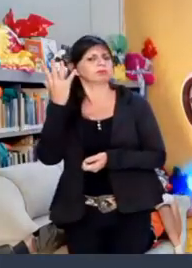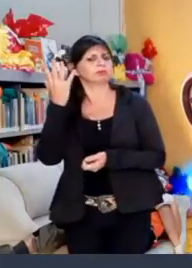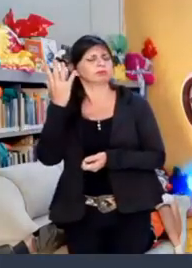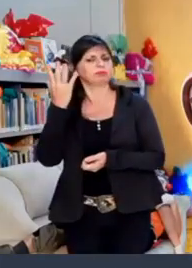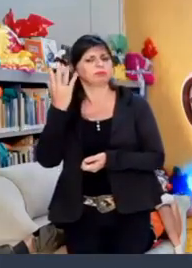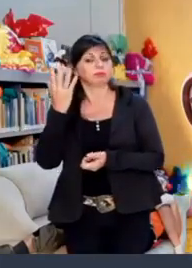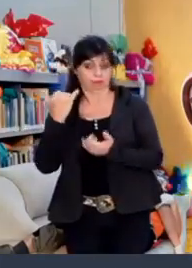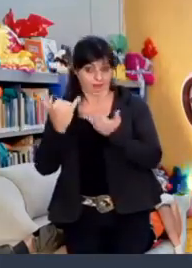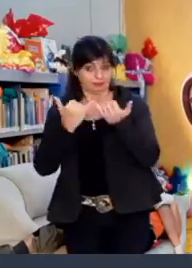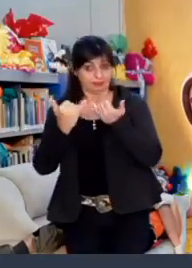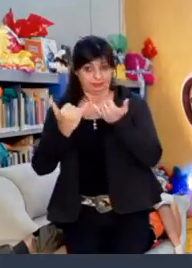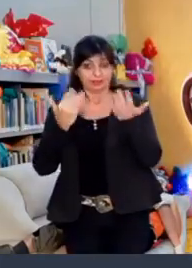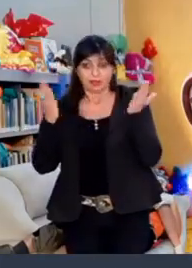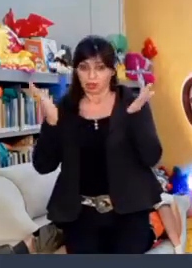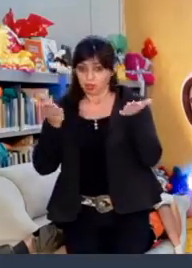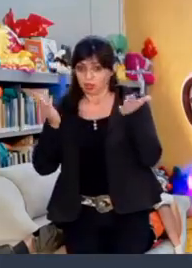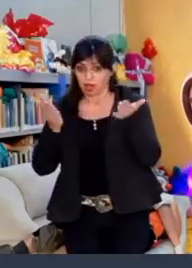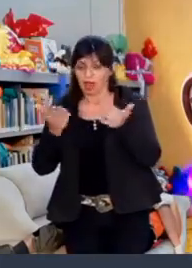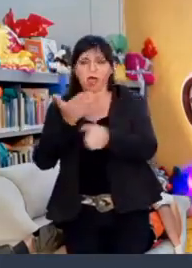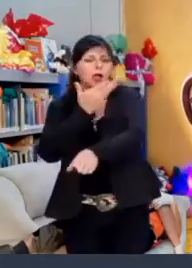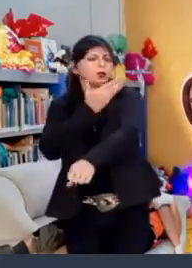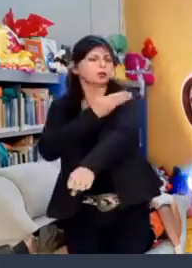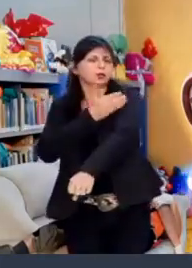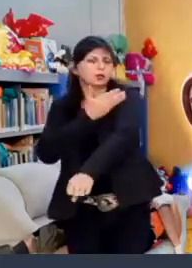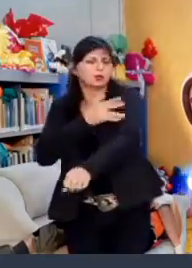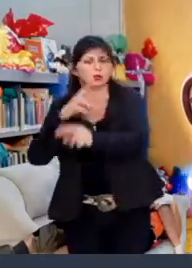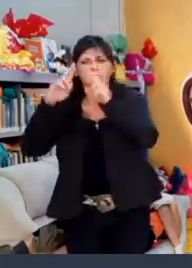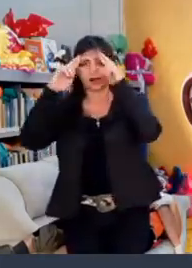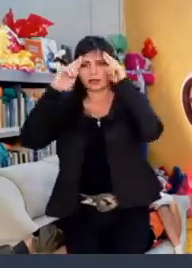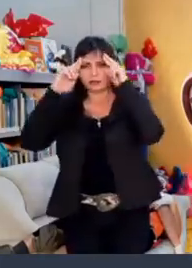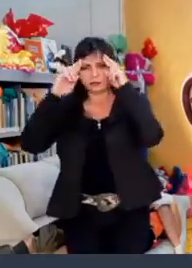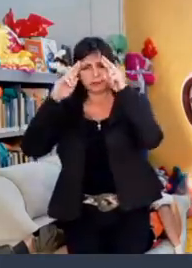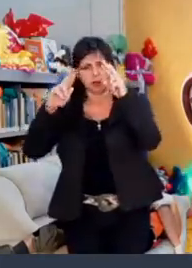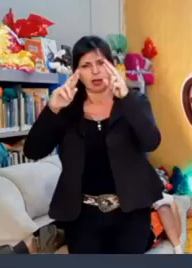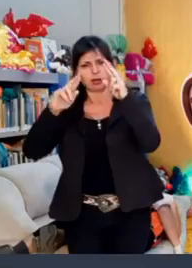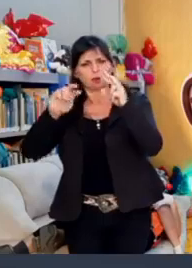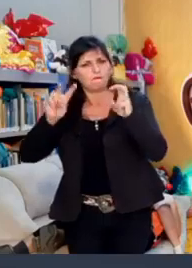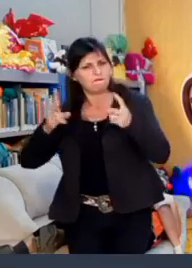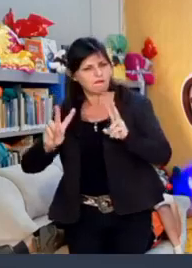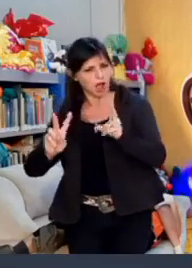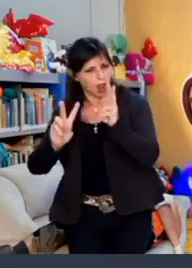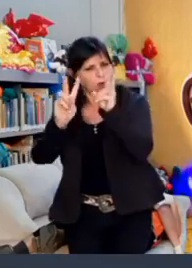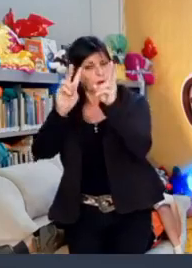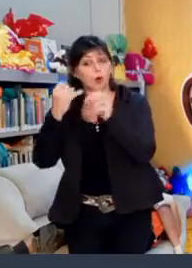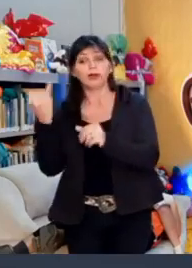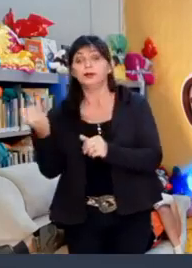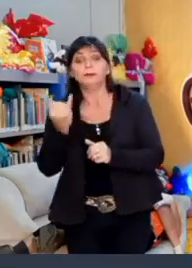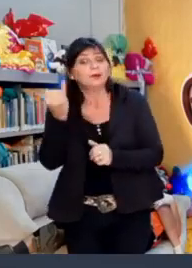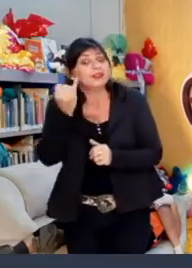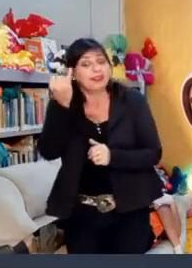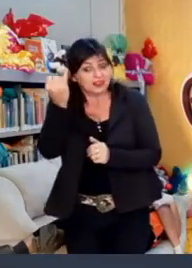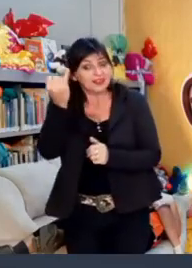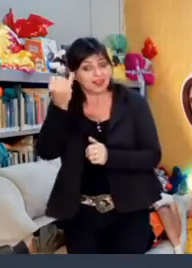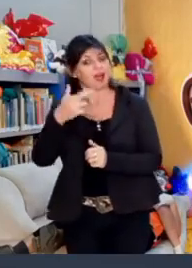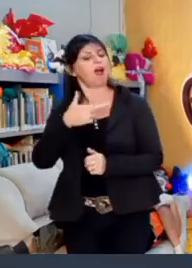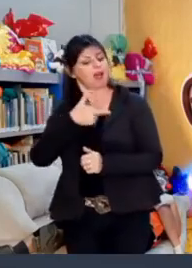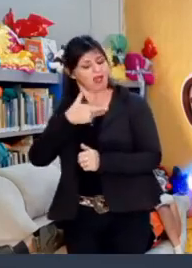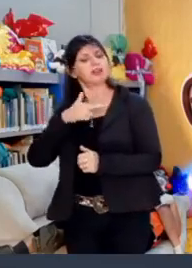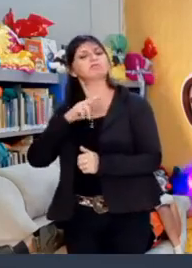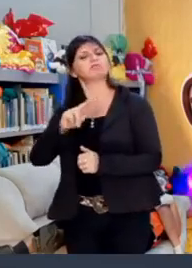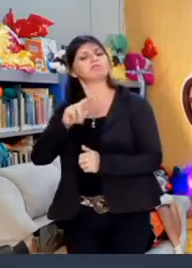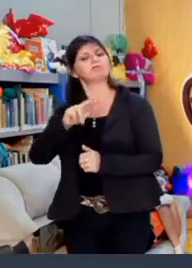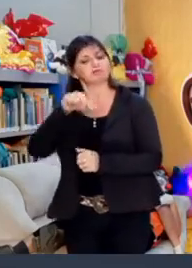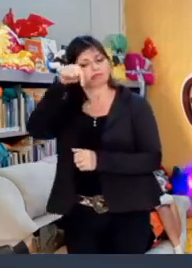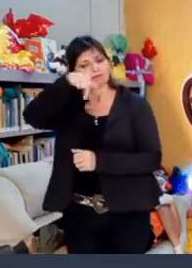Como se tem toda essa tradição, todo esse respeito, todo esse valor pela construção da religiosidade na